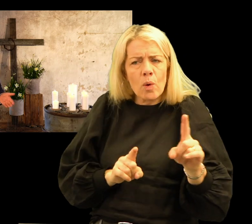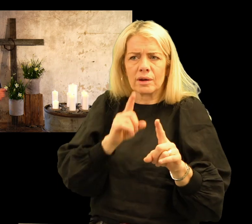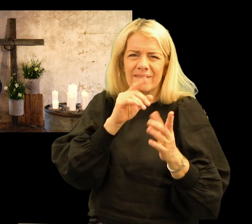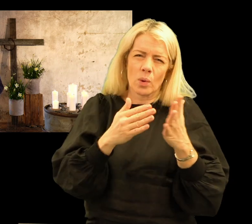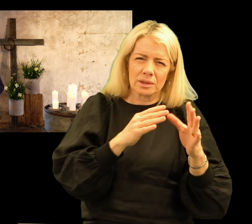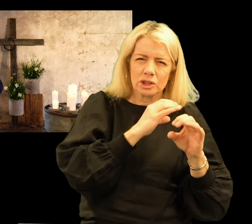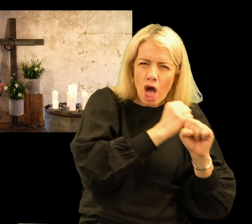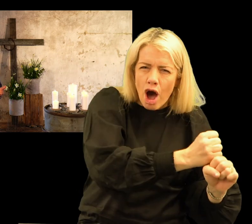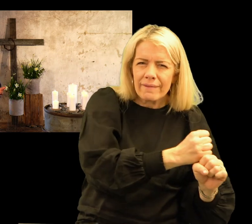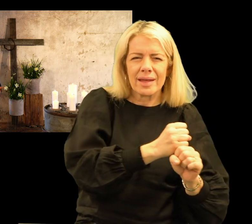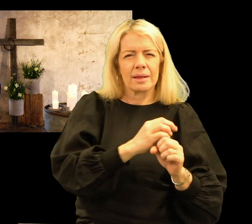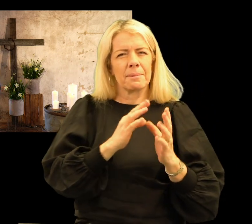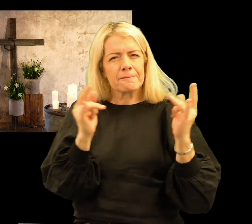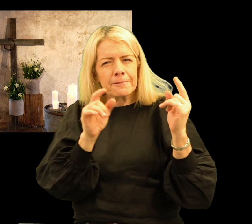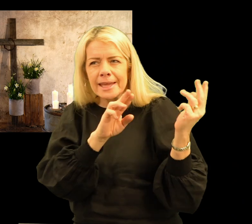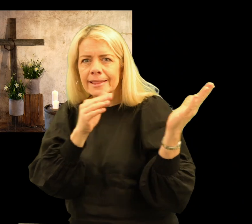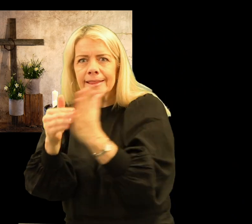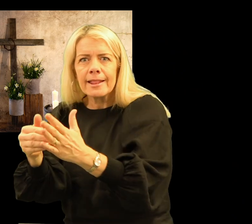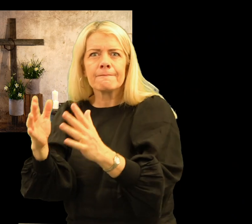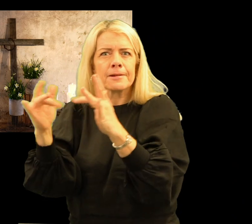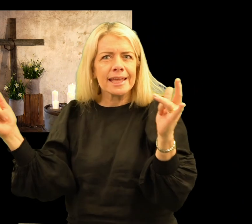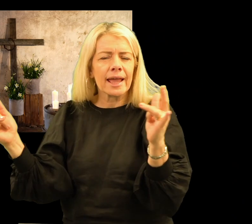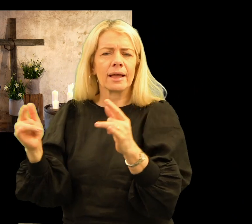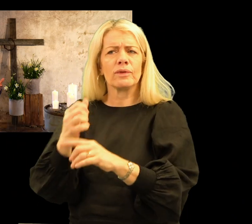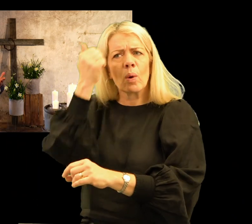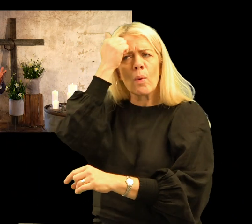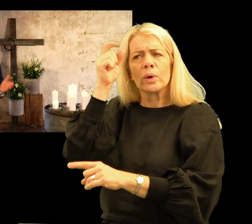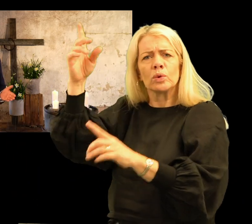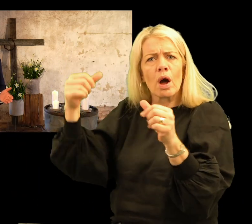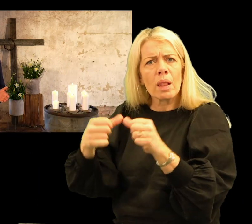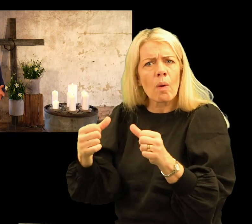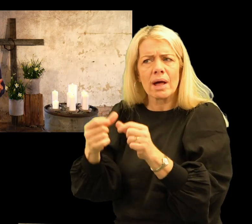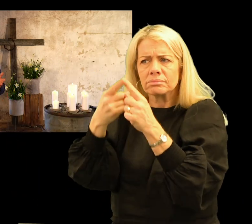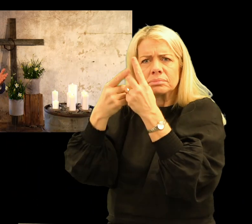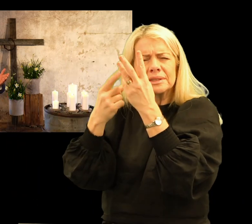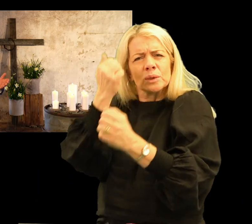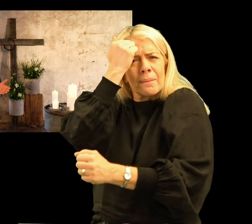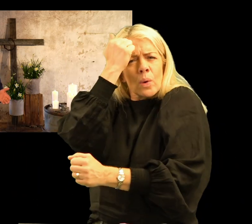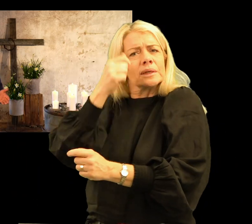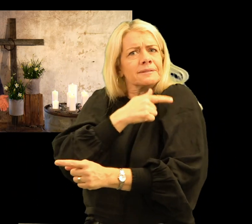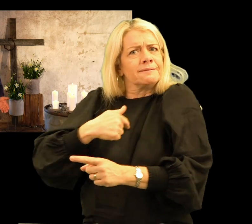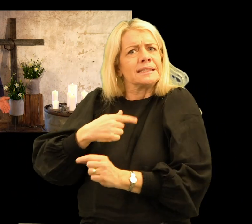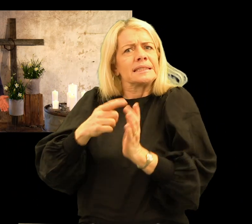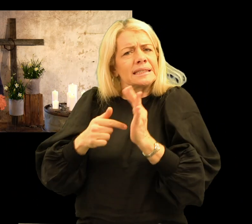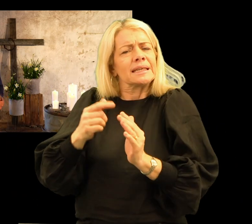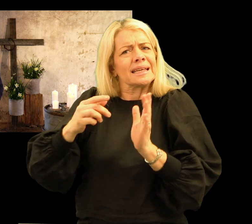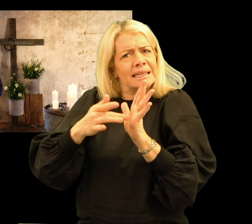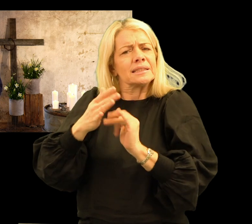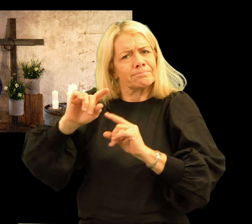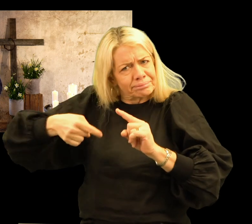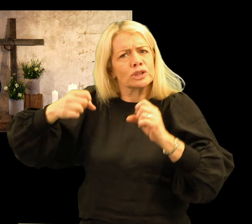eget folk ifrån slaveri ut i friheten. Att minnas det Gud har lovat och minnas allt det Gud har gjort i sin